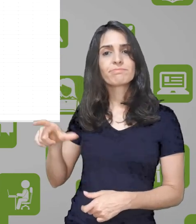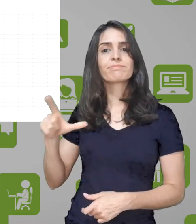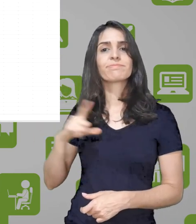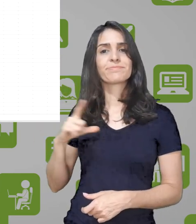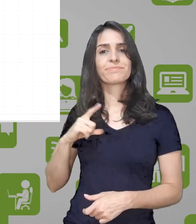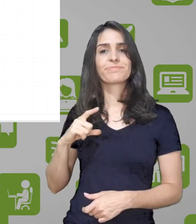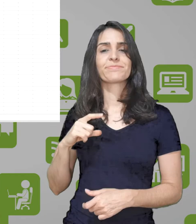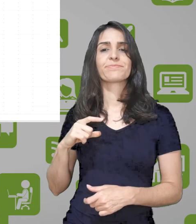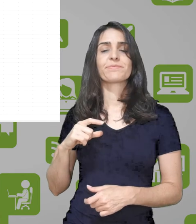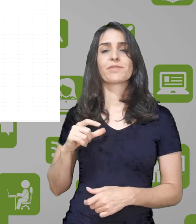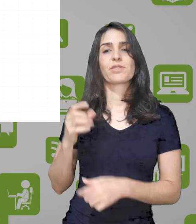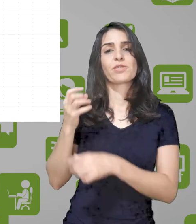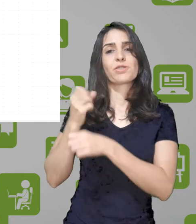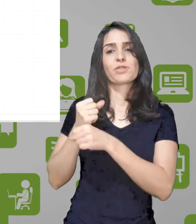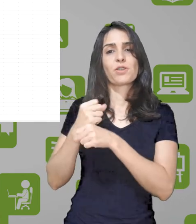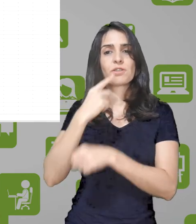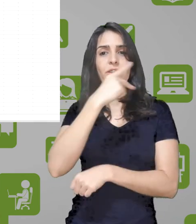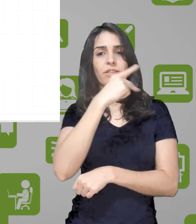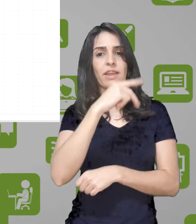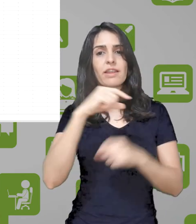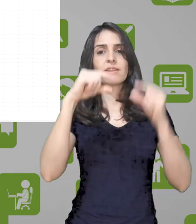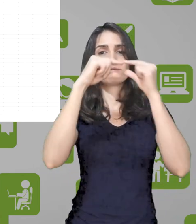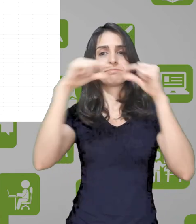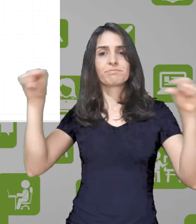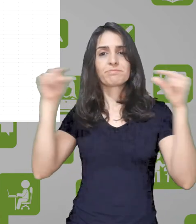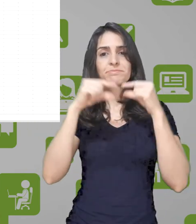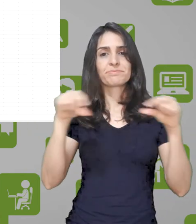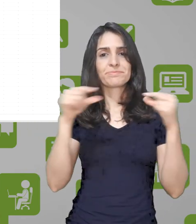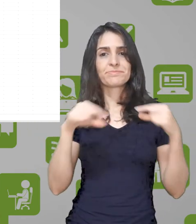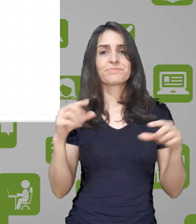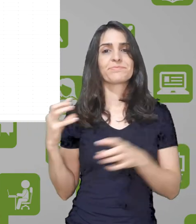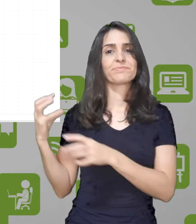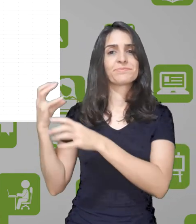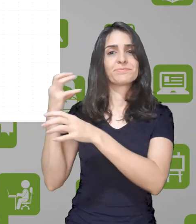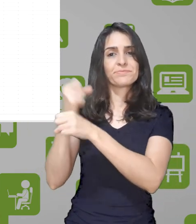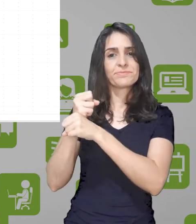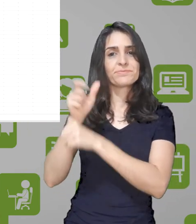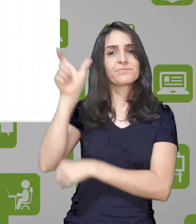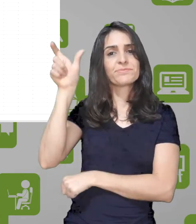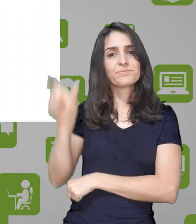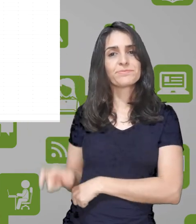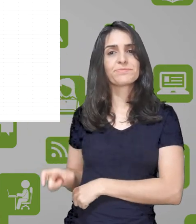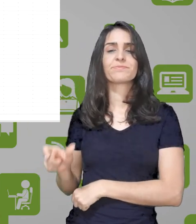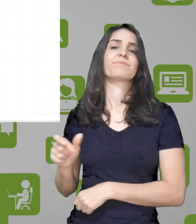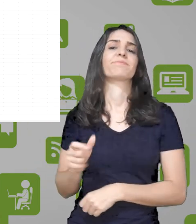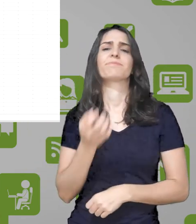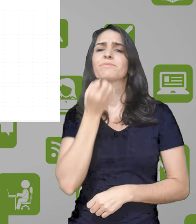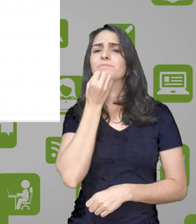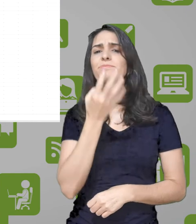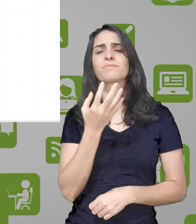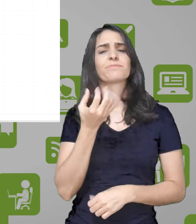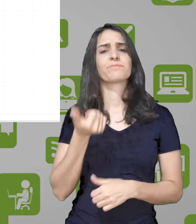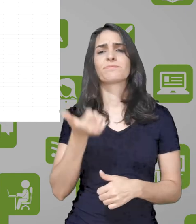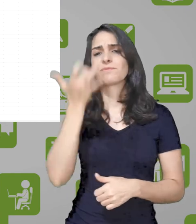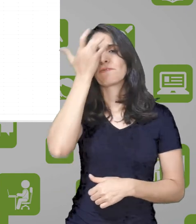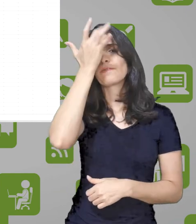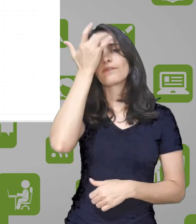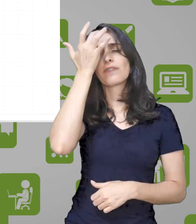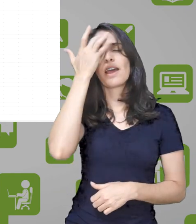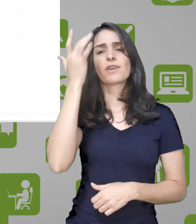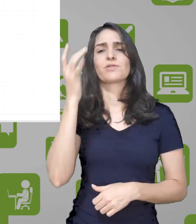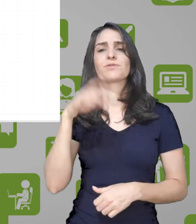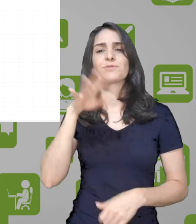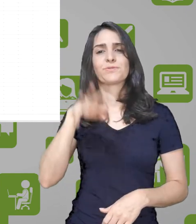também e todas as notas desse aluno incluindo o total do curso né então vejam que é muito muito